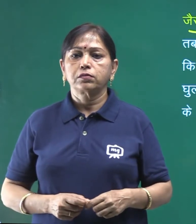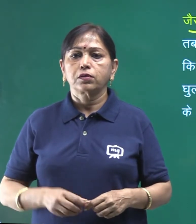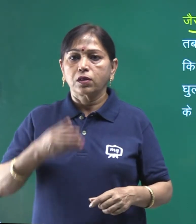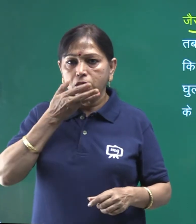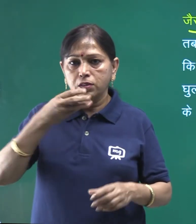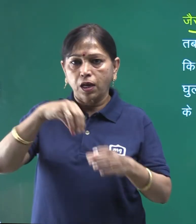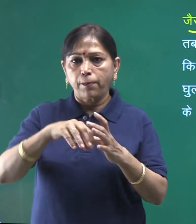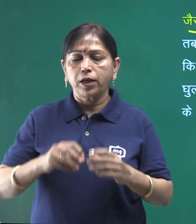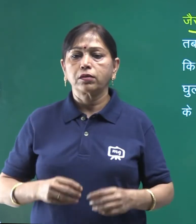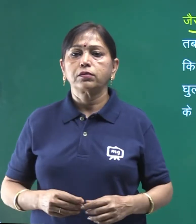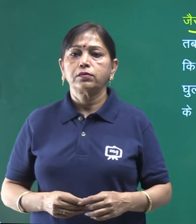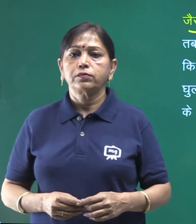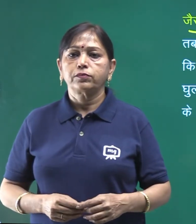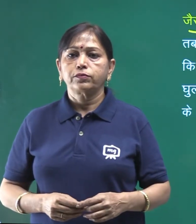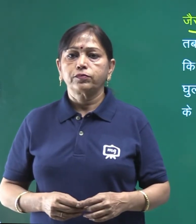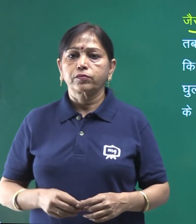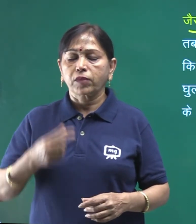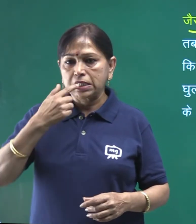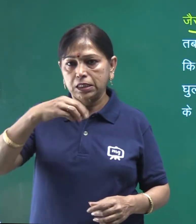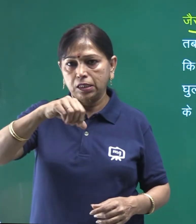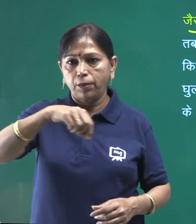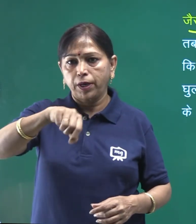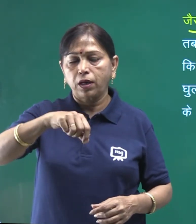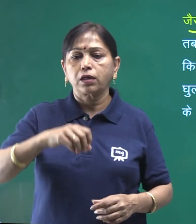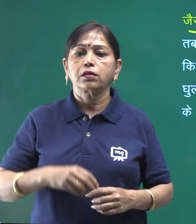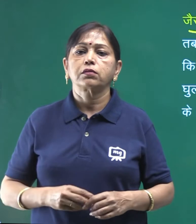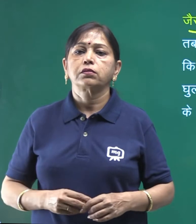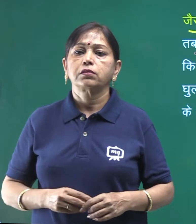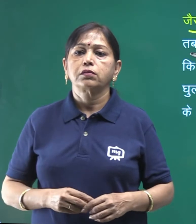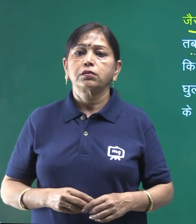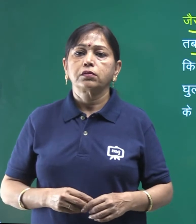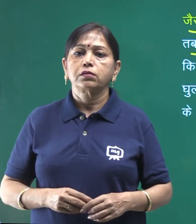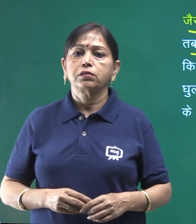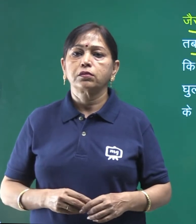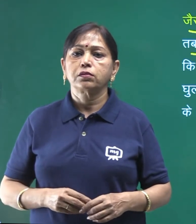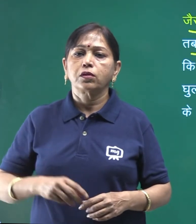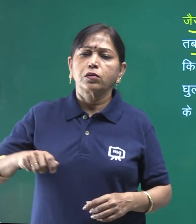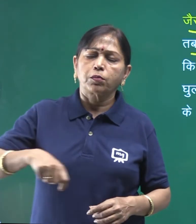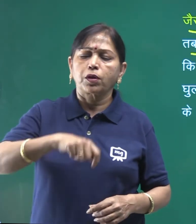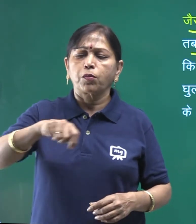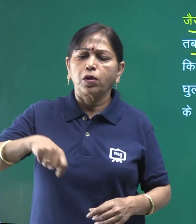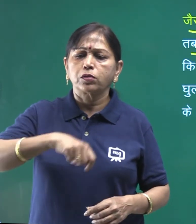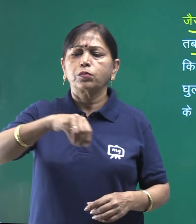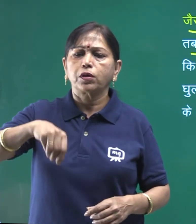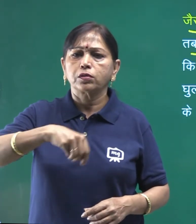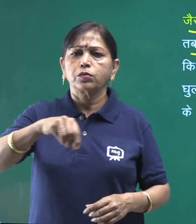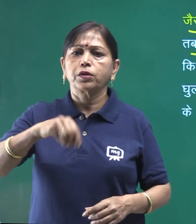जल में नमक डालकर तब तक मिलाते रहें